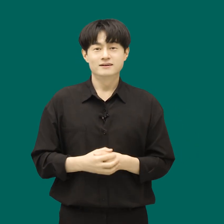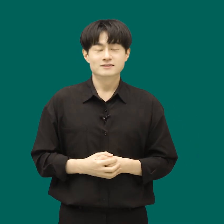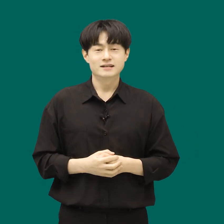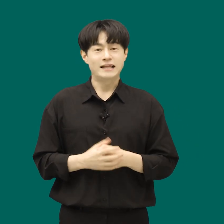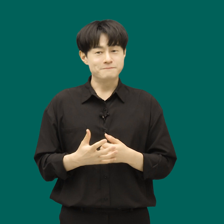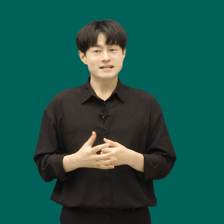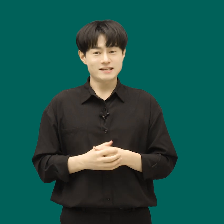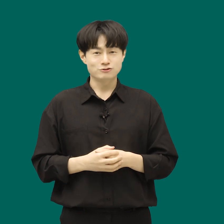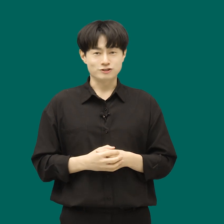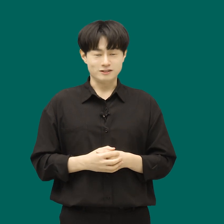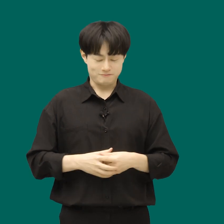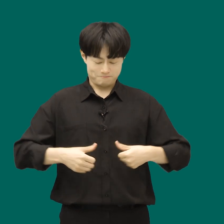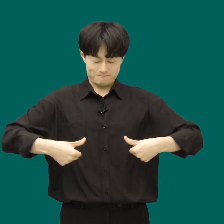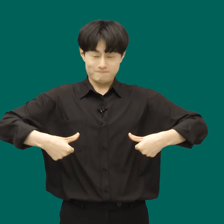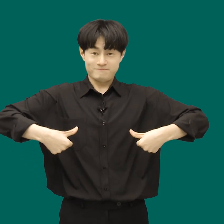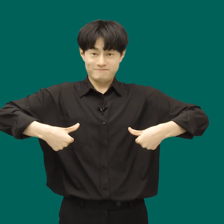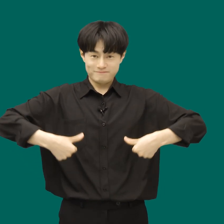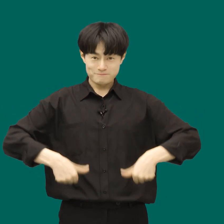자, 남자 쌍둥이,